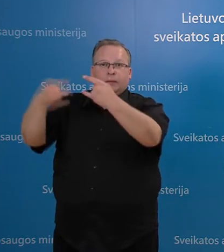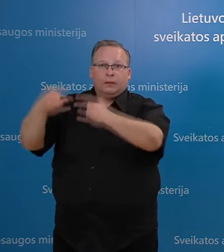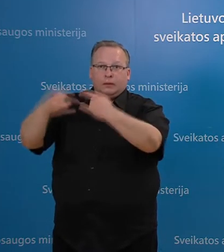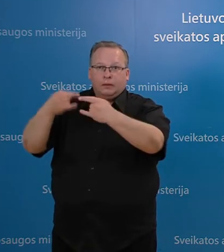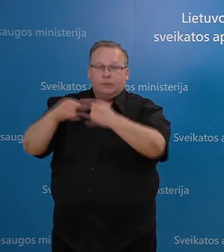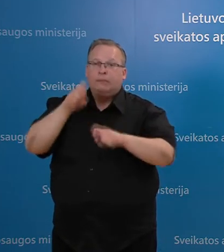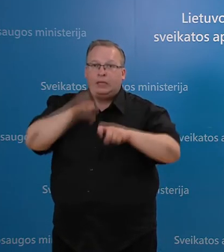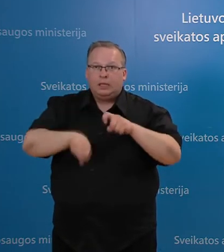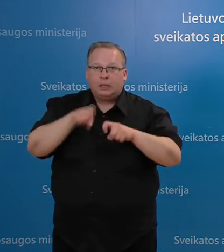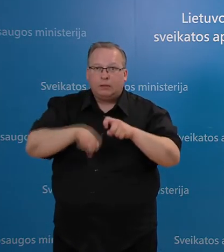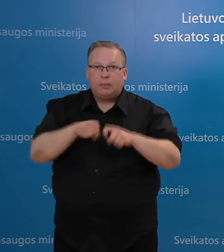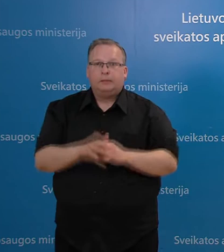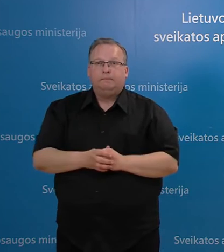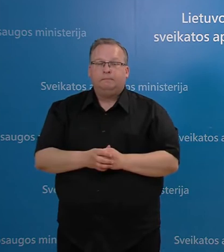reiškia,